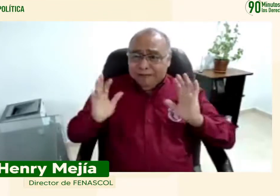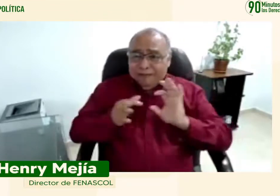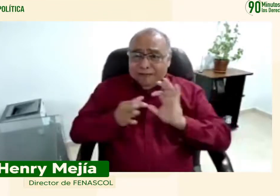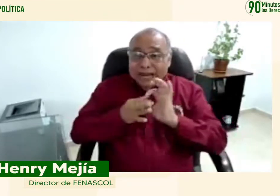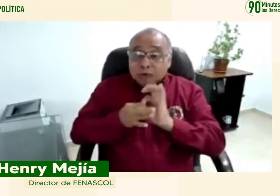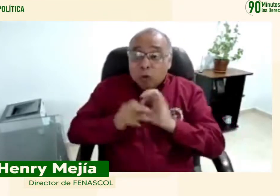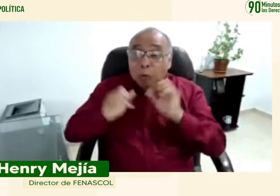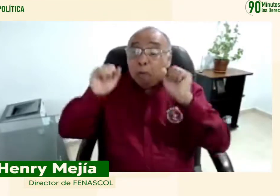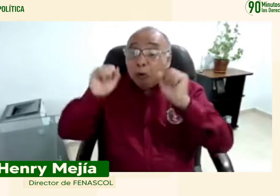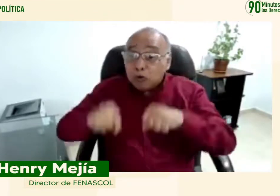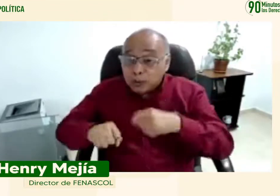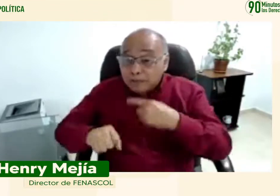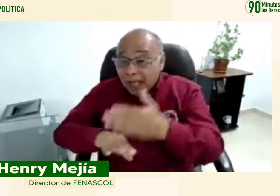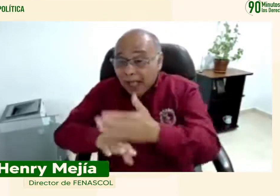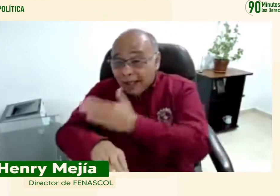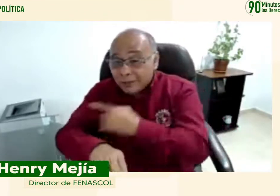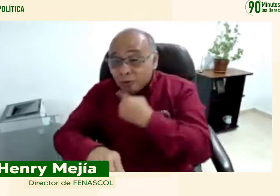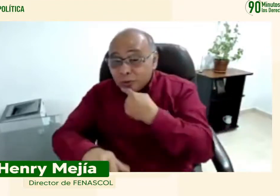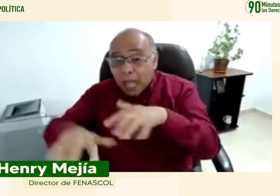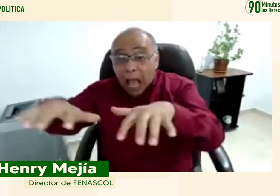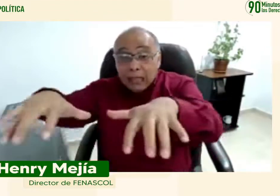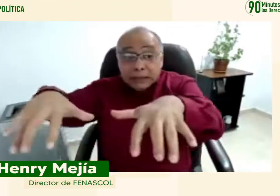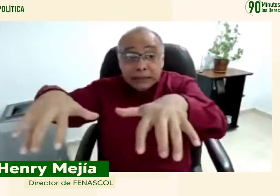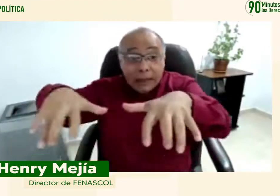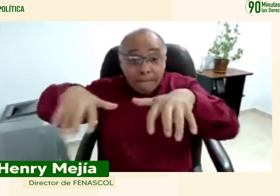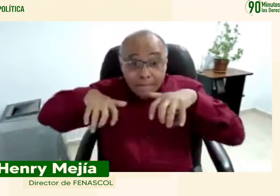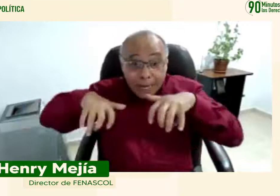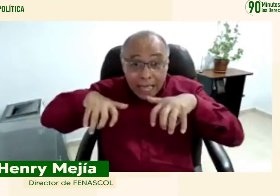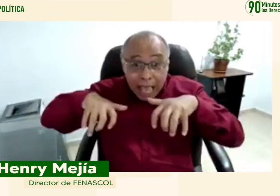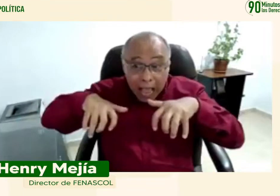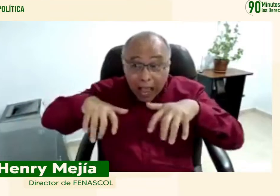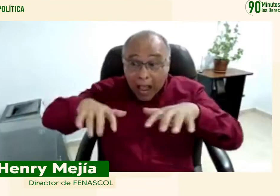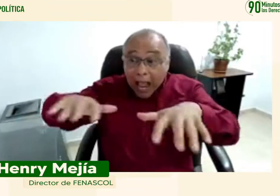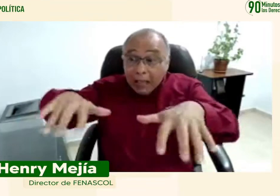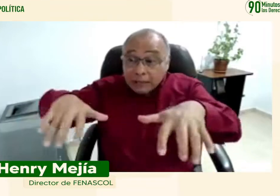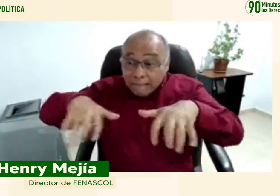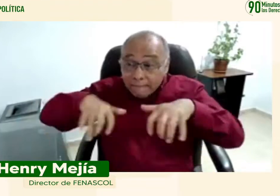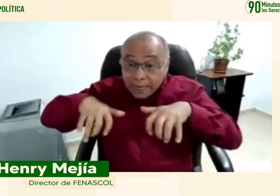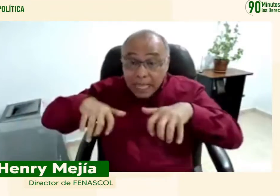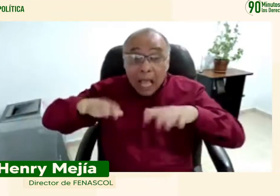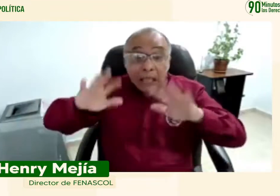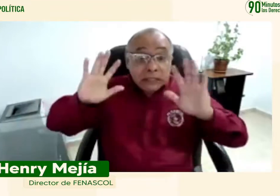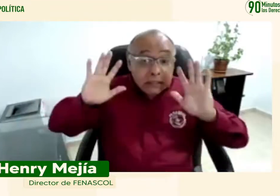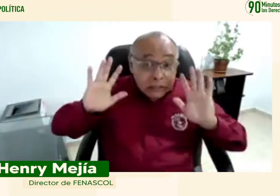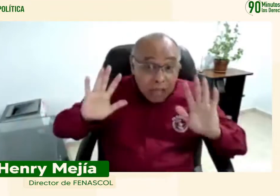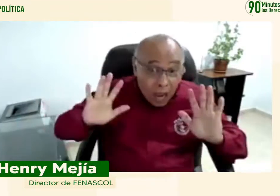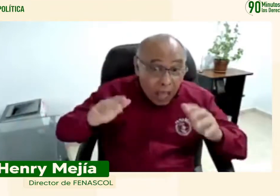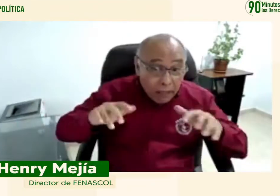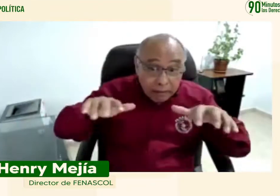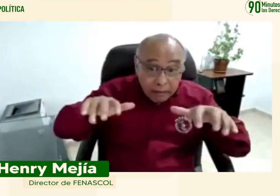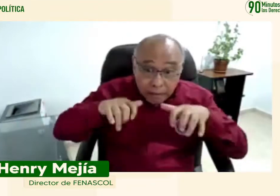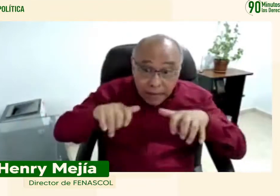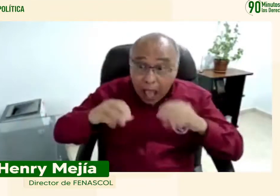que nosotros estemos de alguna manera e instigando a los otros a que lo hagan no desde la asamblea como yo había mencionado